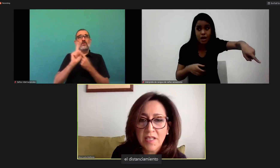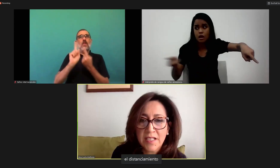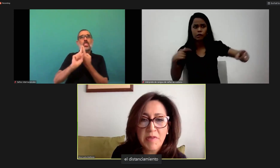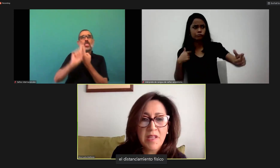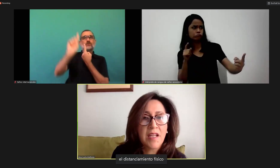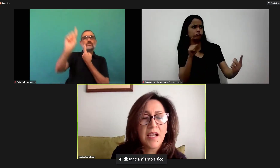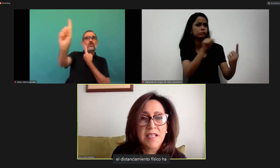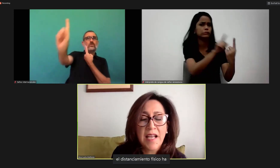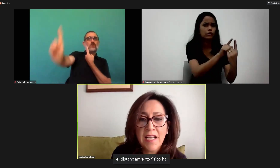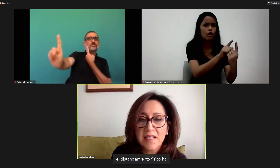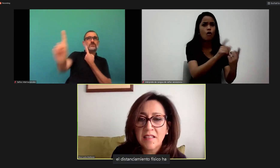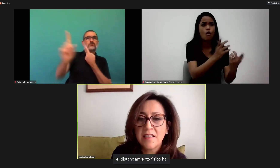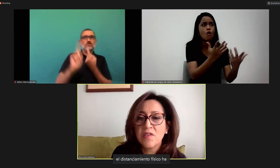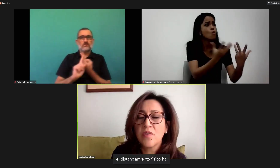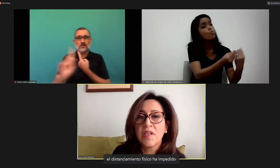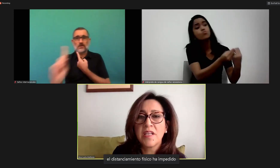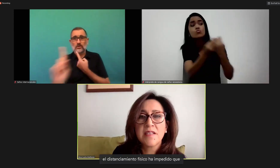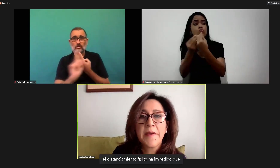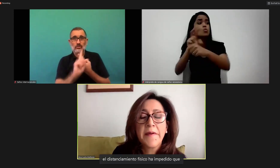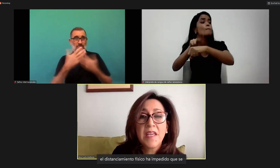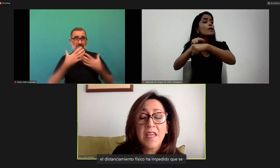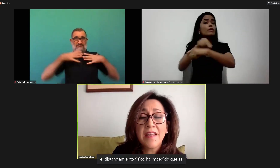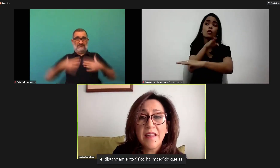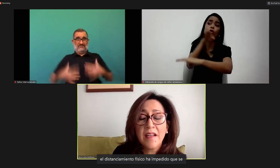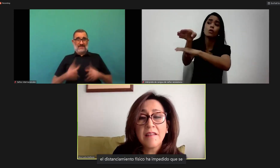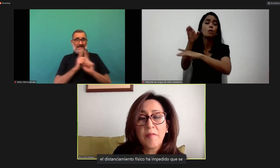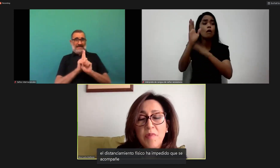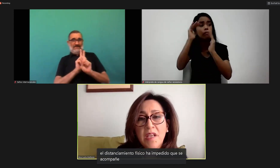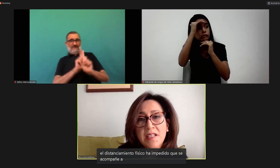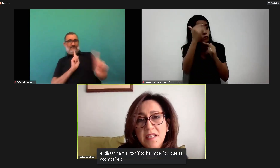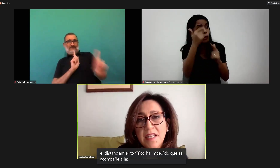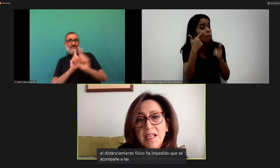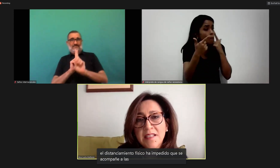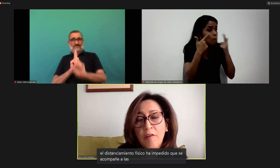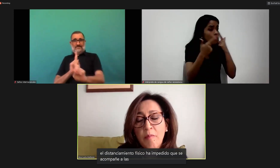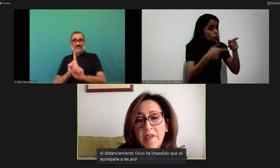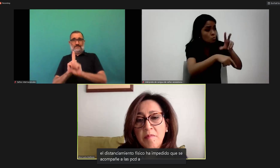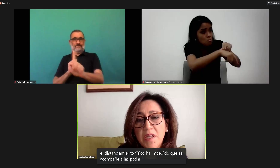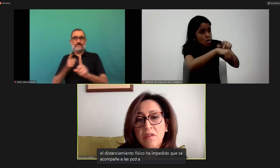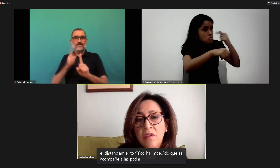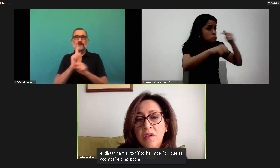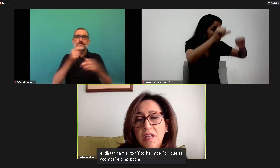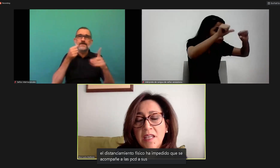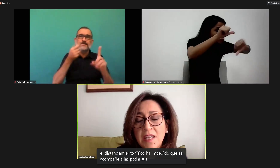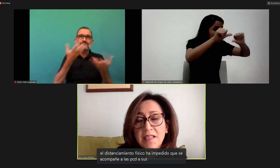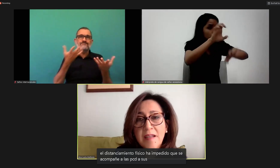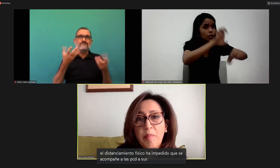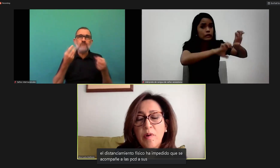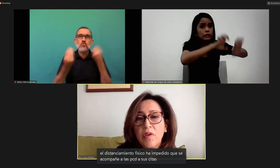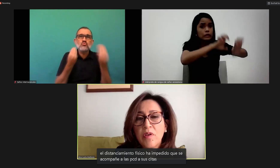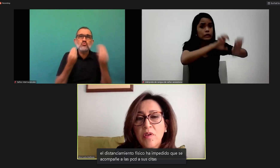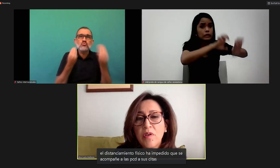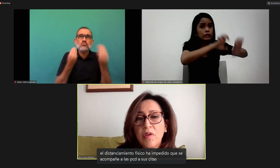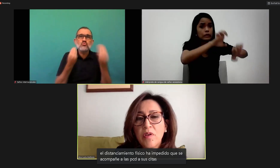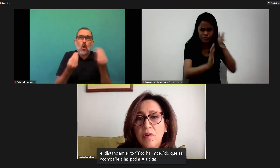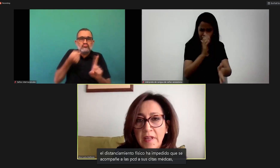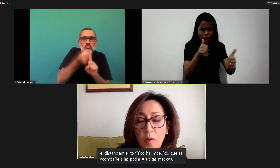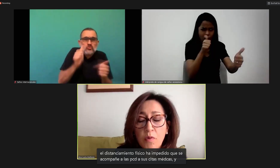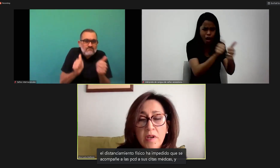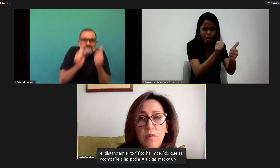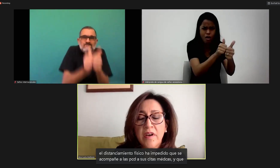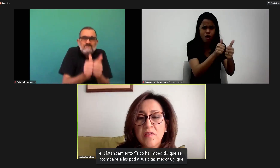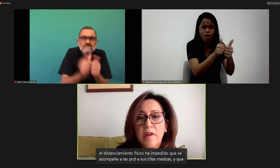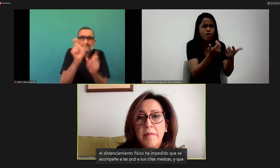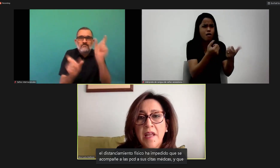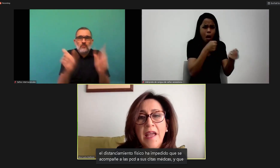sus citas médicas, a las atenciones y que tengan también este acompañamiento y este apoyo como un